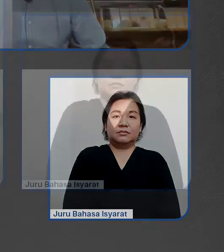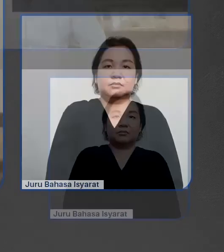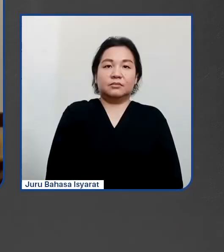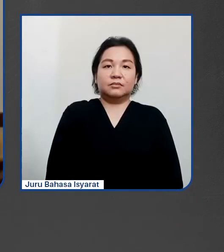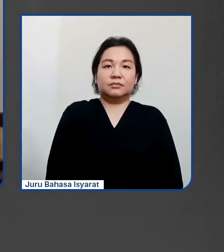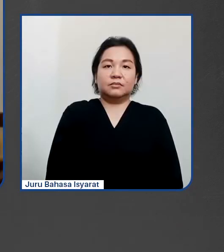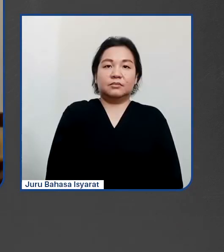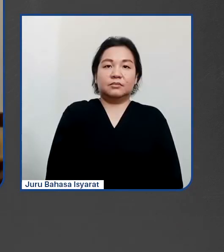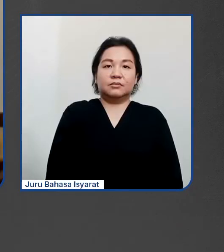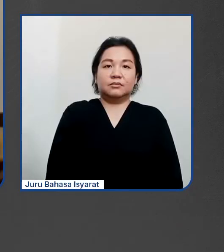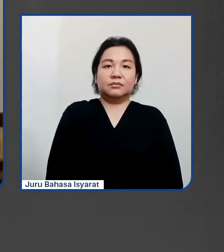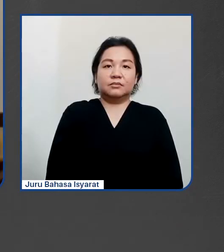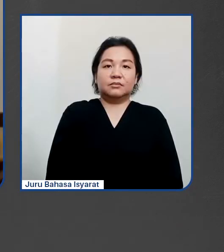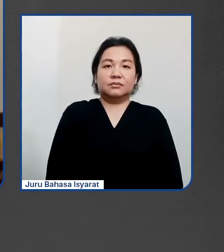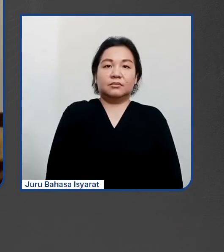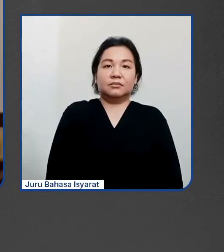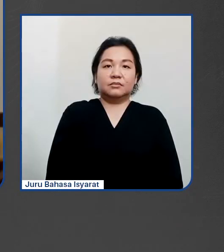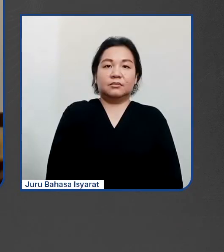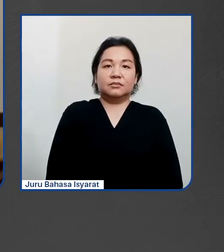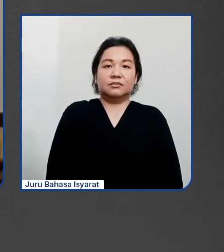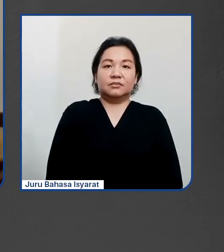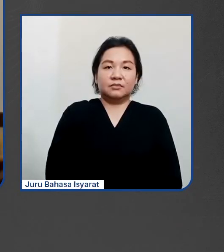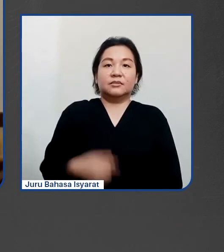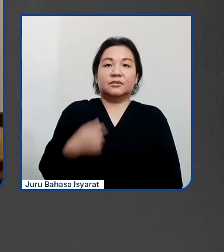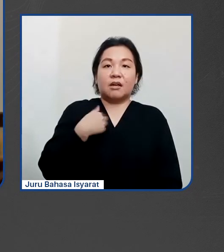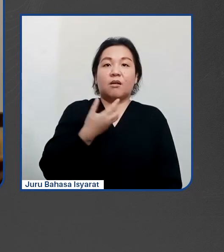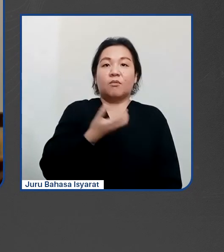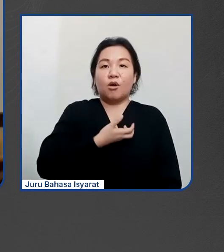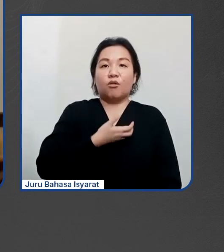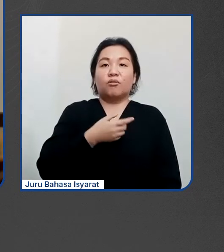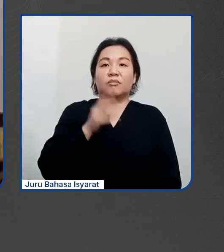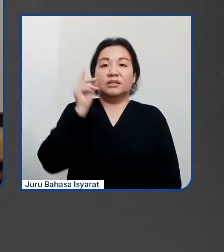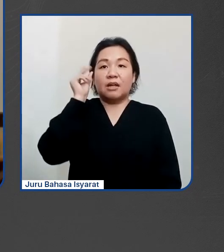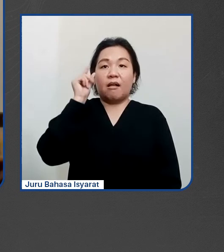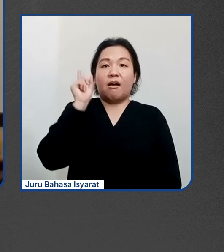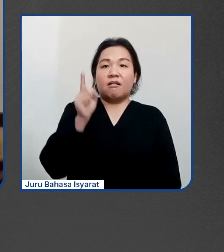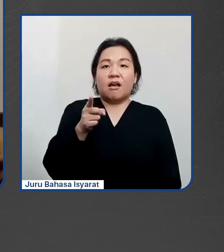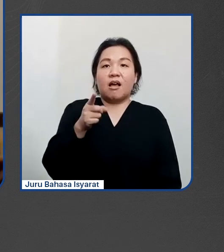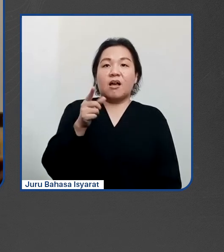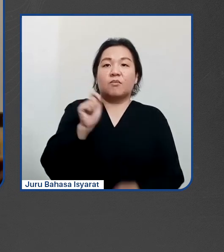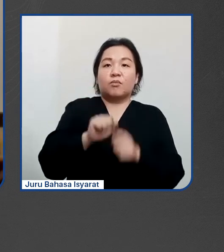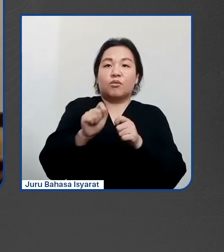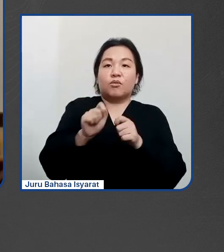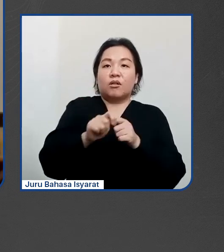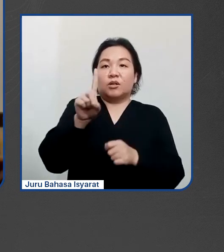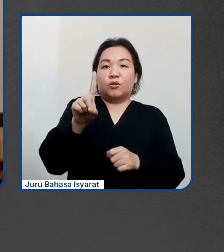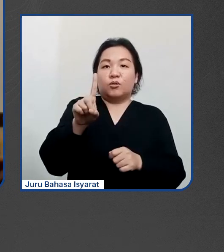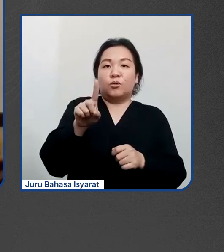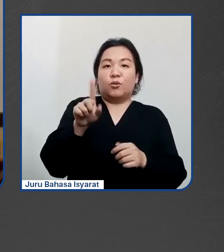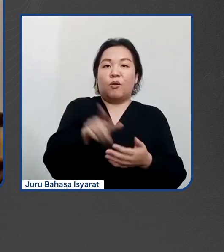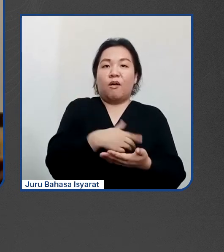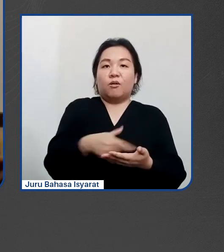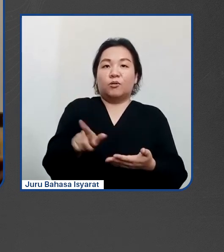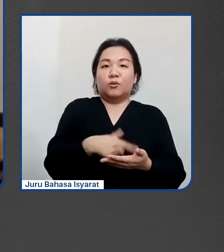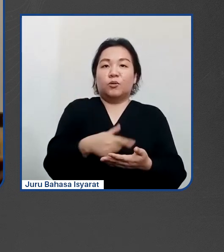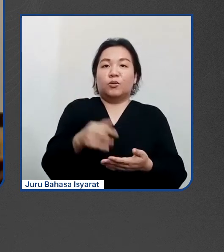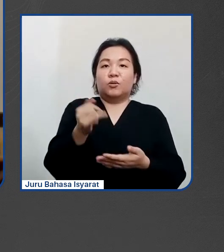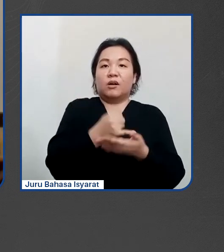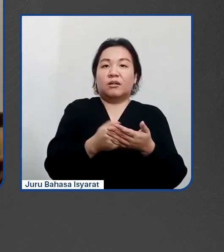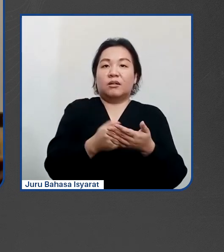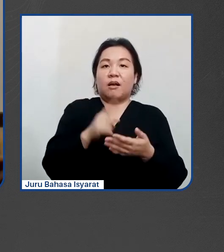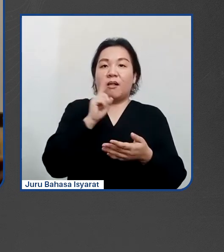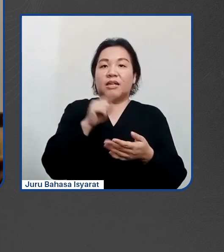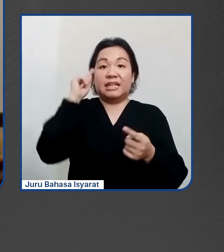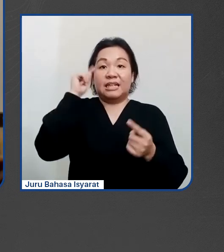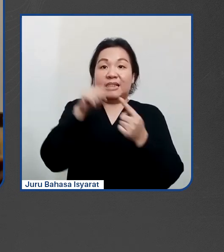Ya, saya mau ada rencana sih untuk bikin satu lagu, satu karya yang intinya lebih ke spesifik, yang